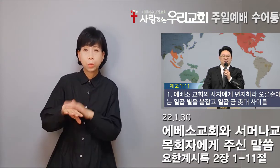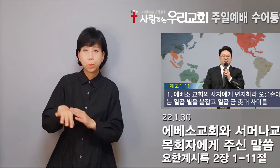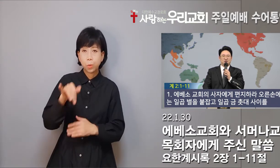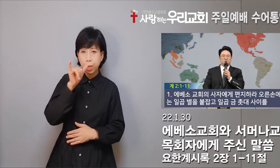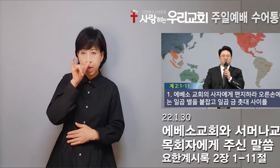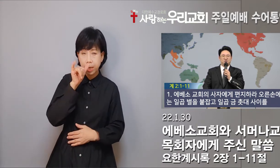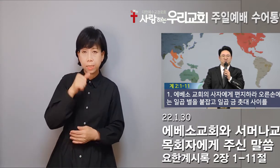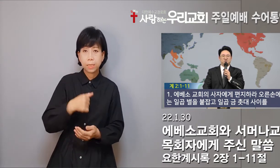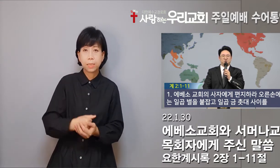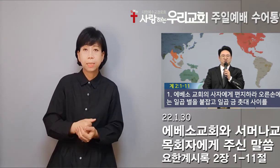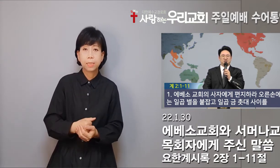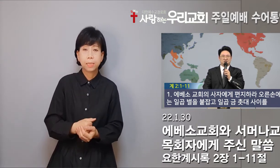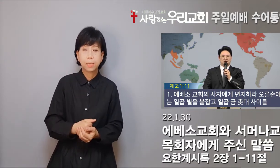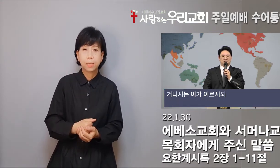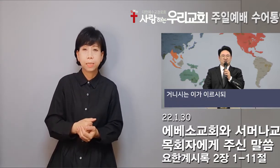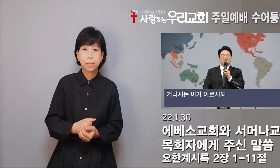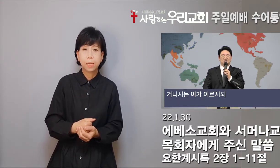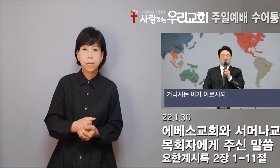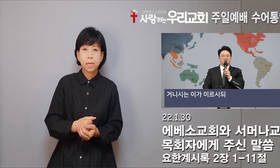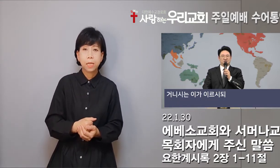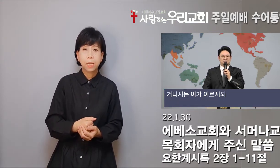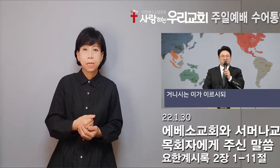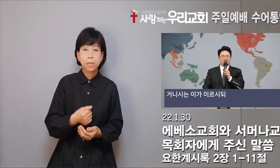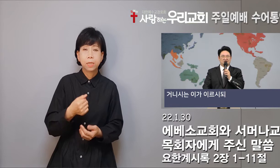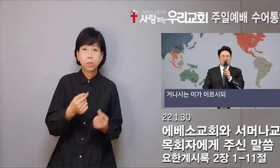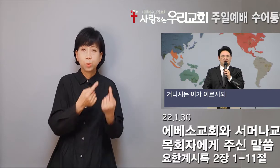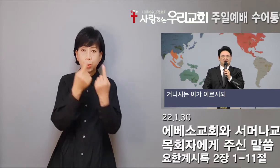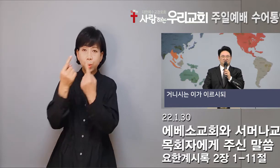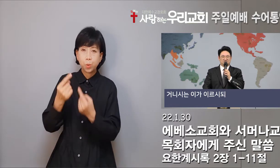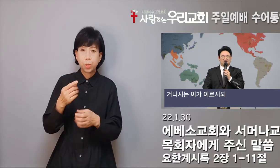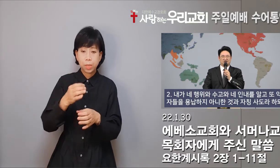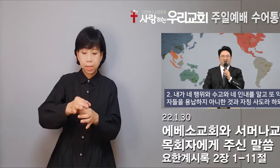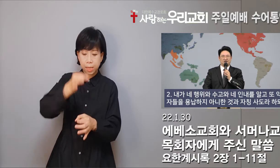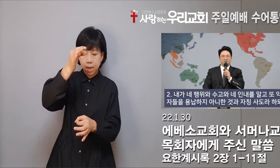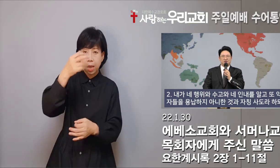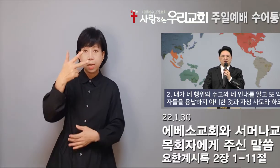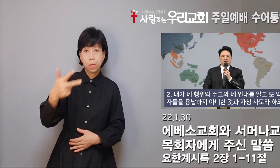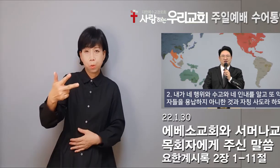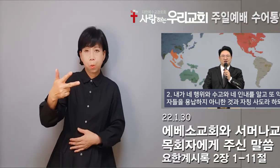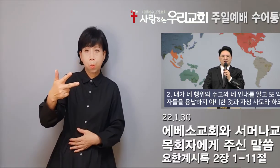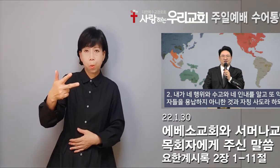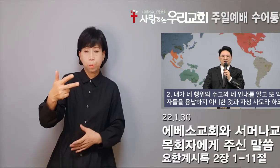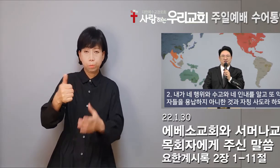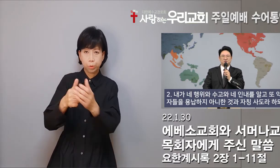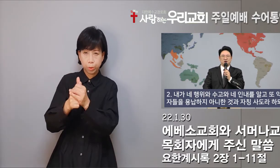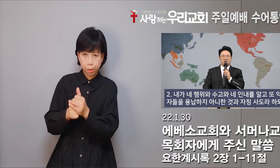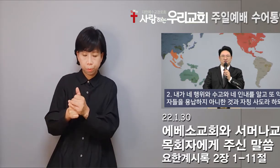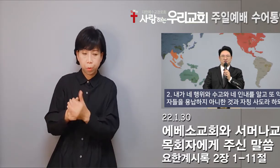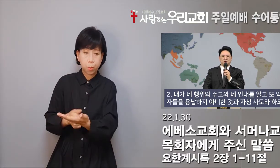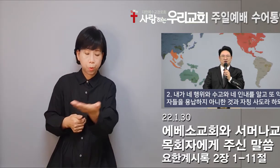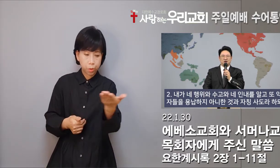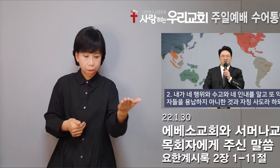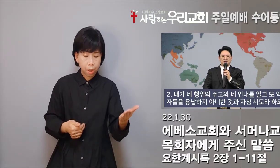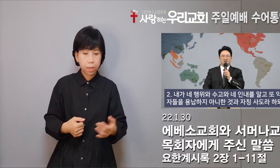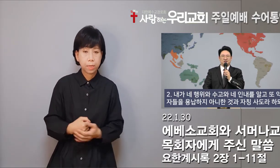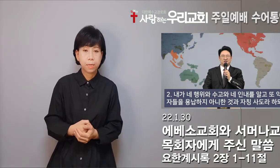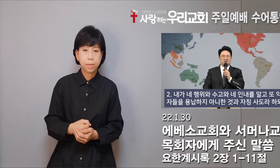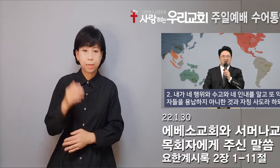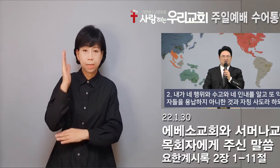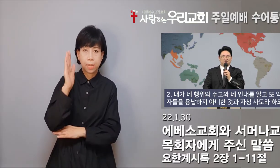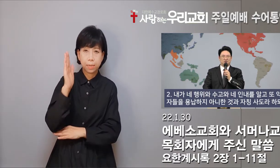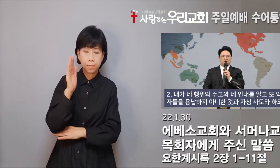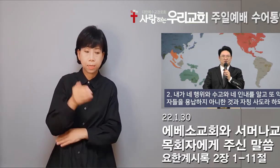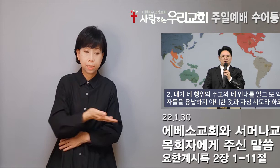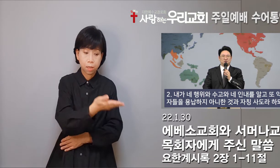붙잡고 7 금 촛대 사이를 거니시는 이가 이르시되 내가 내 행위와 수고와 내